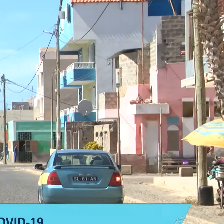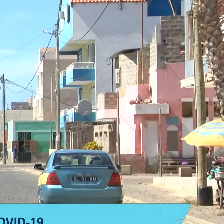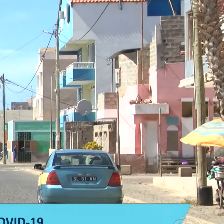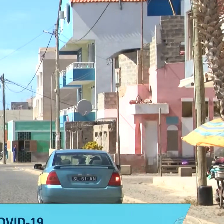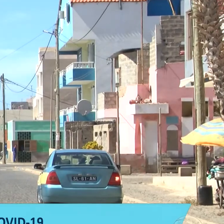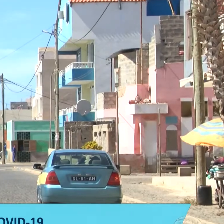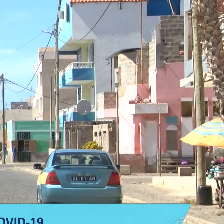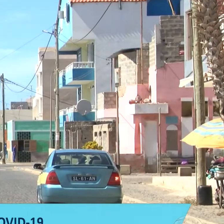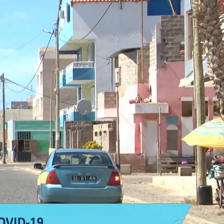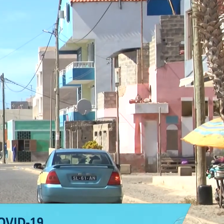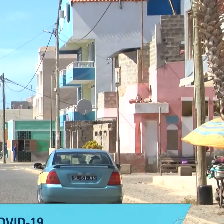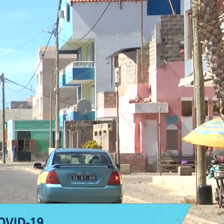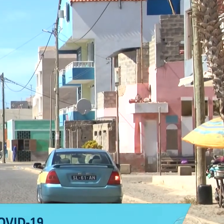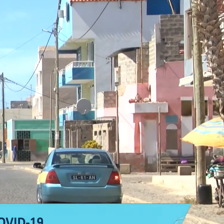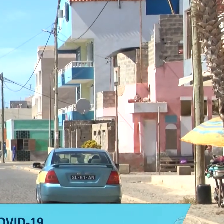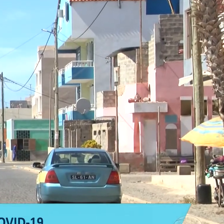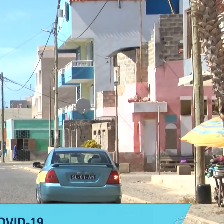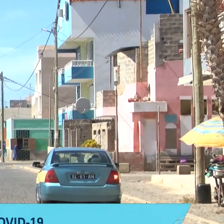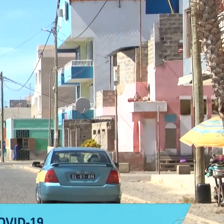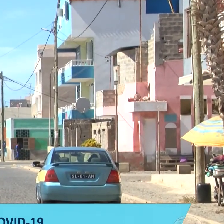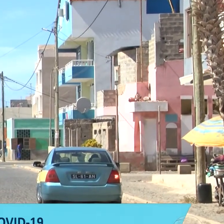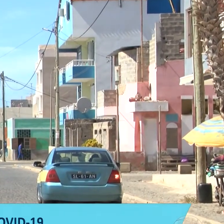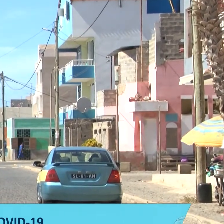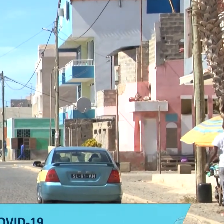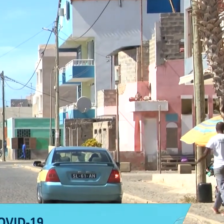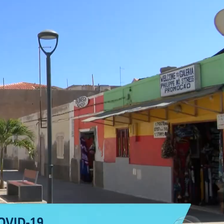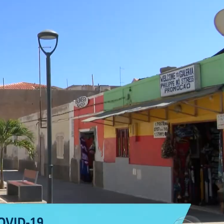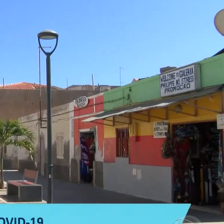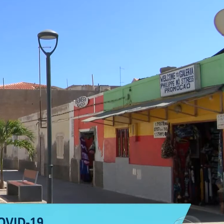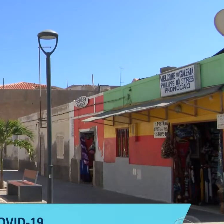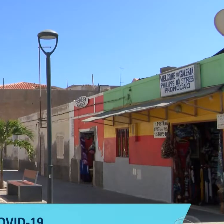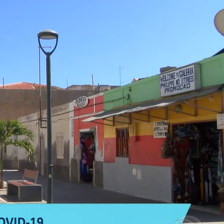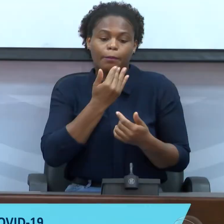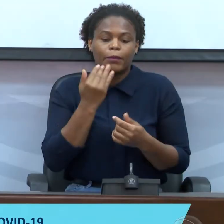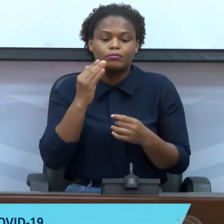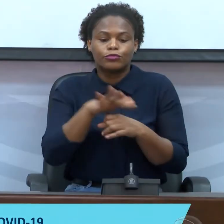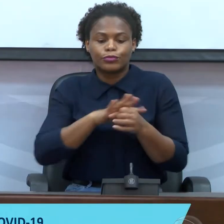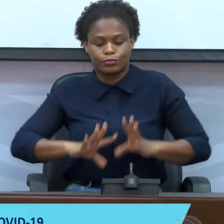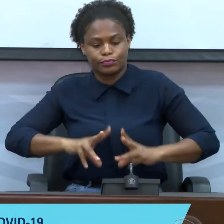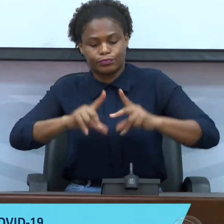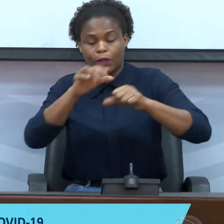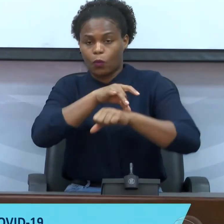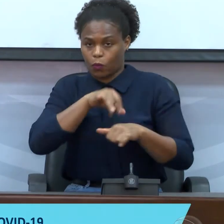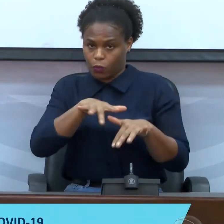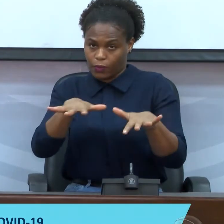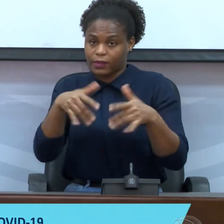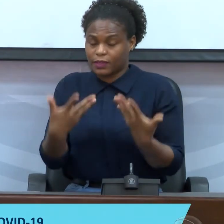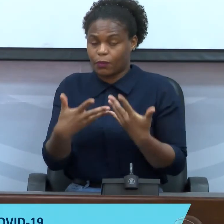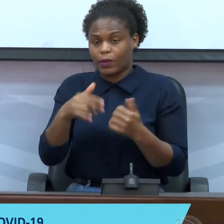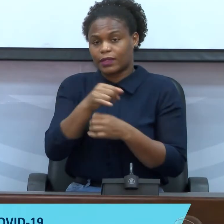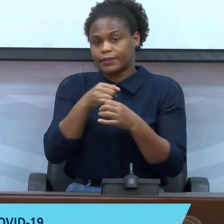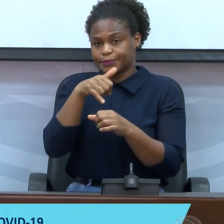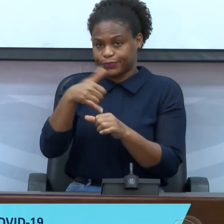proporcionais ao estado da evolução da doença. Concretamente, a ilha de São Nicolau avança. Neste momento, São Nicolau